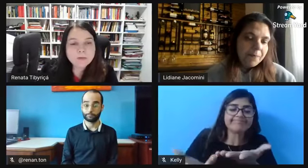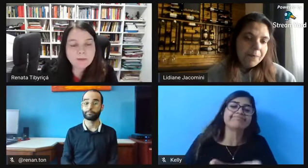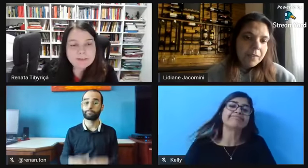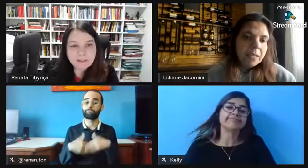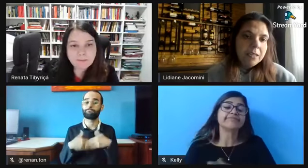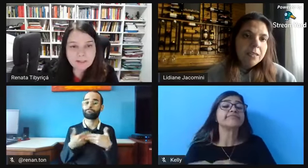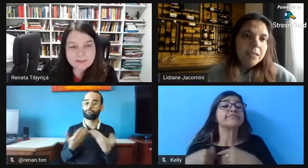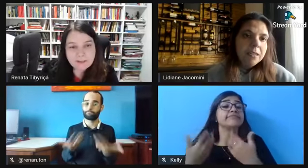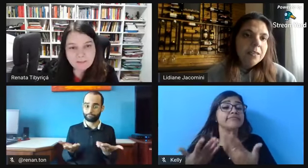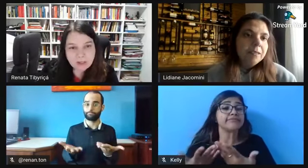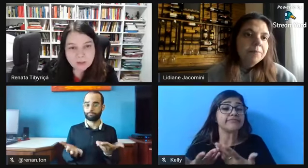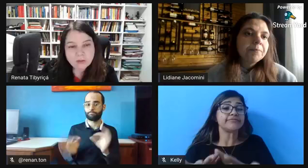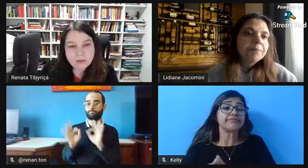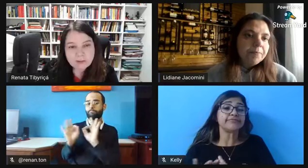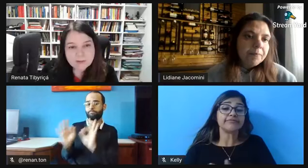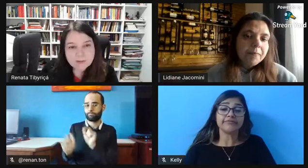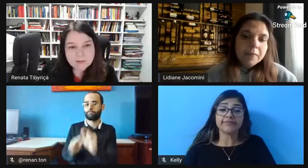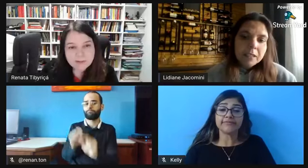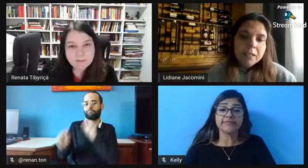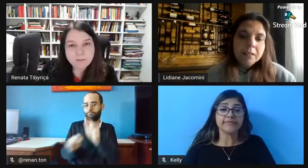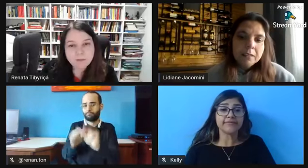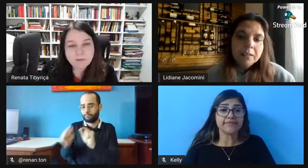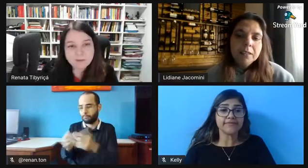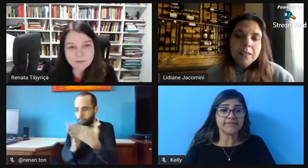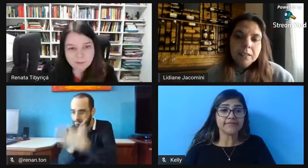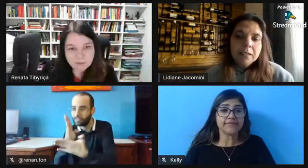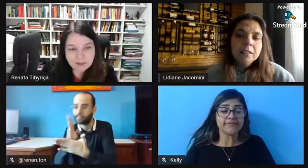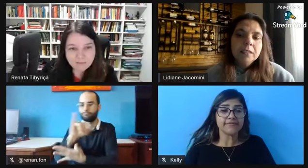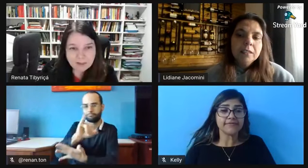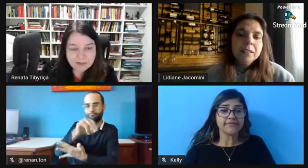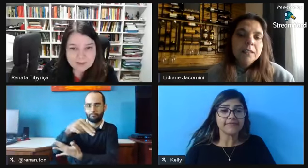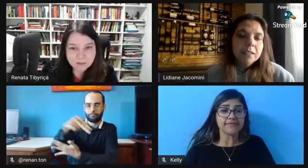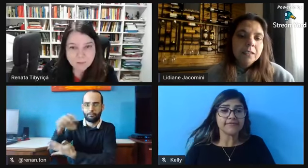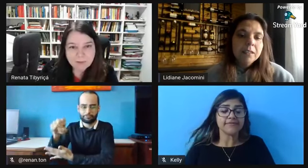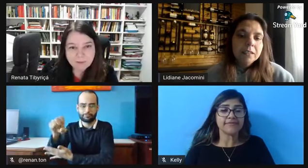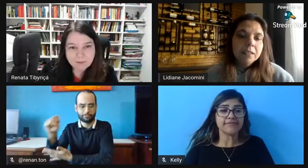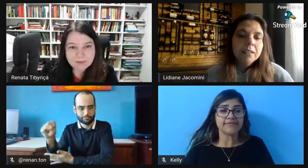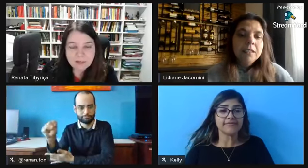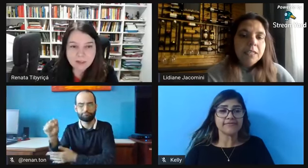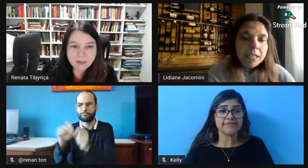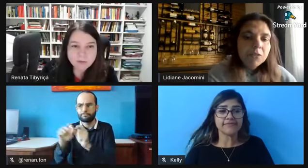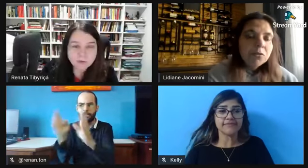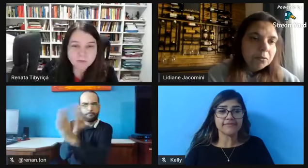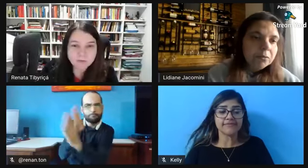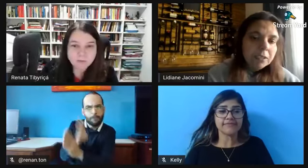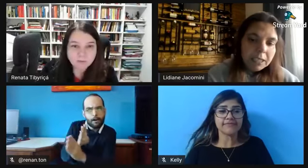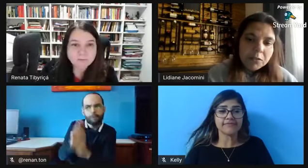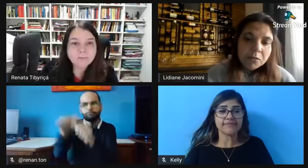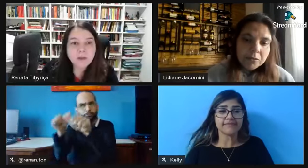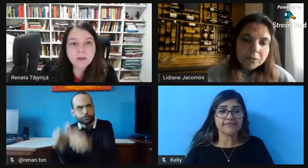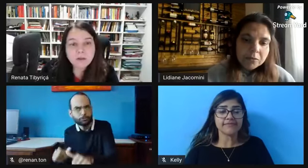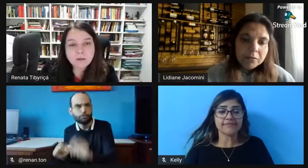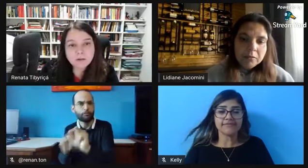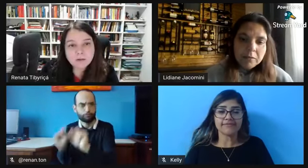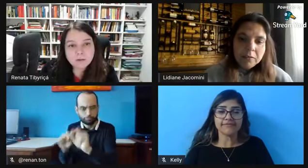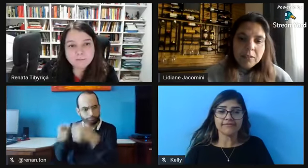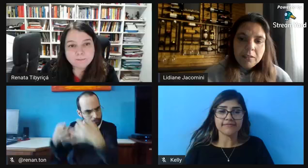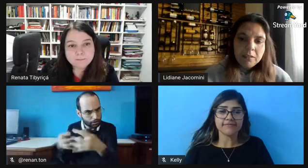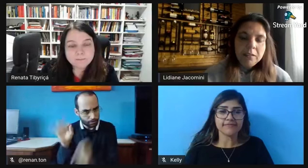quando ela vai passar na perícia médica do INSS para poder fazer uma reavaliação para PPC, é isso?